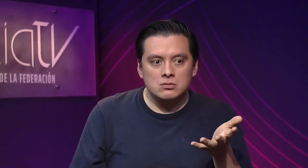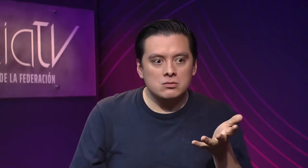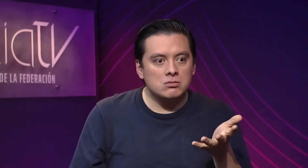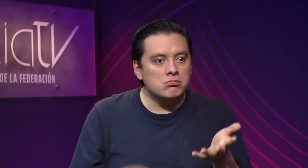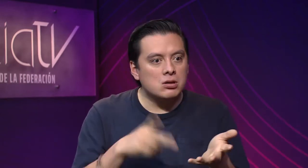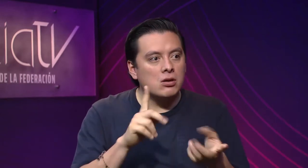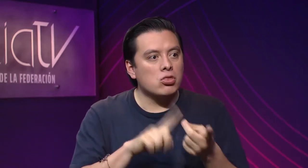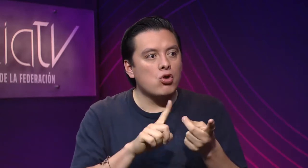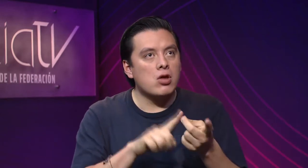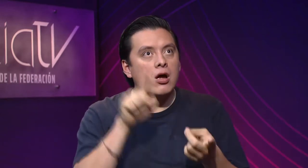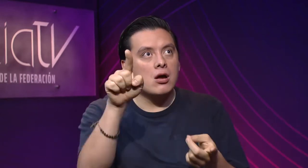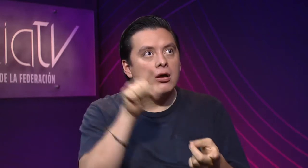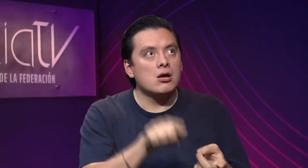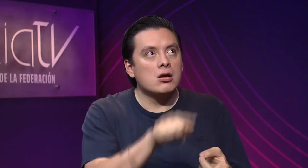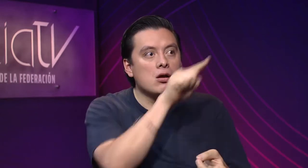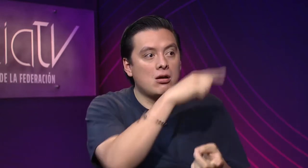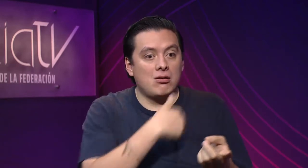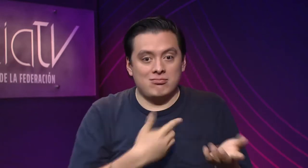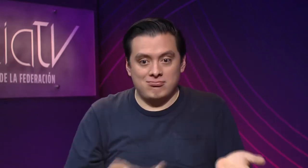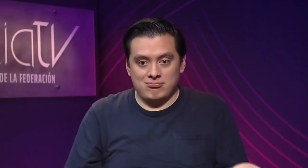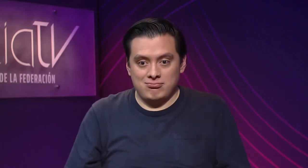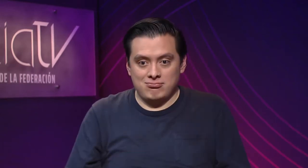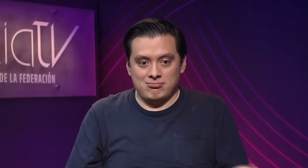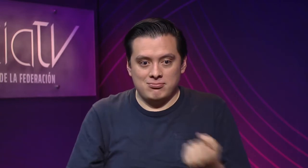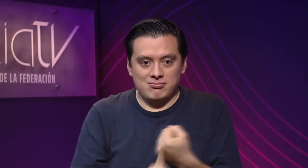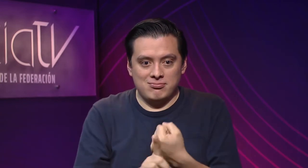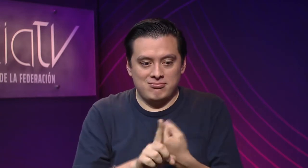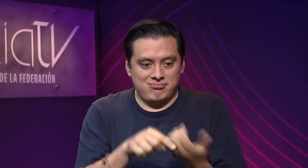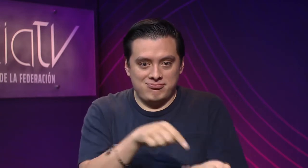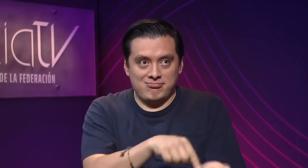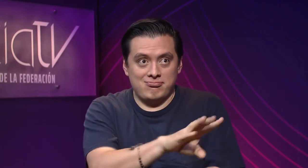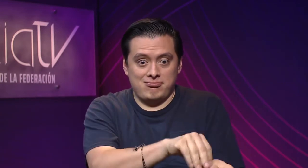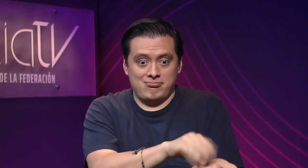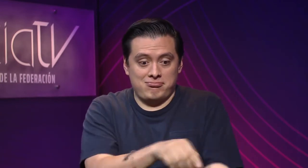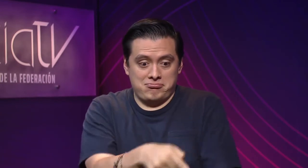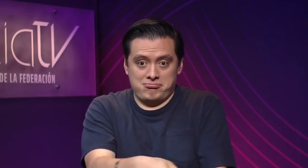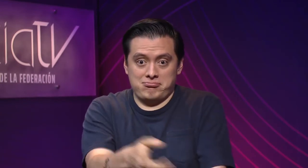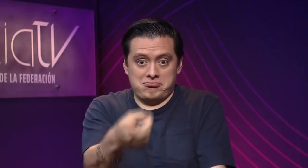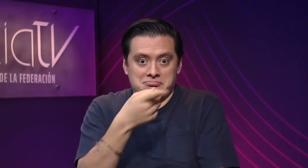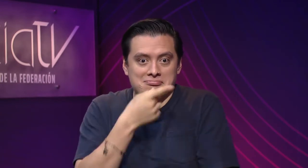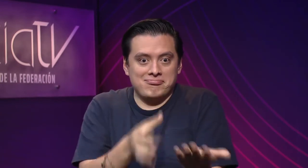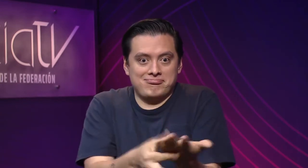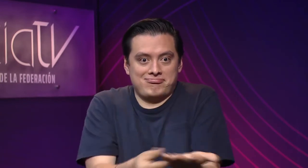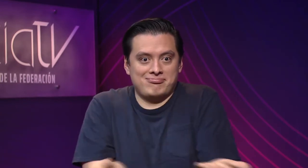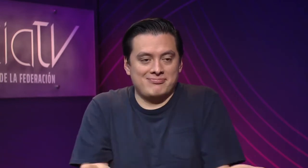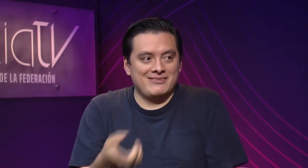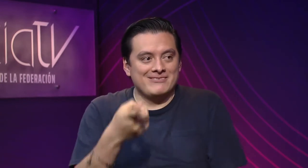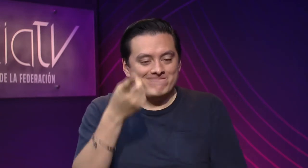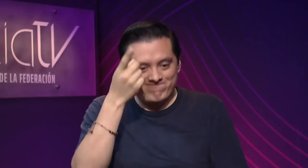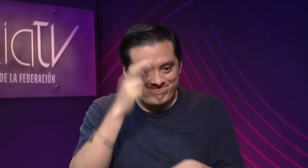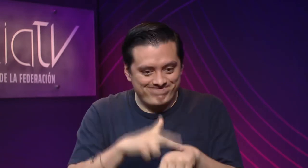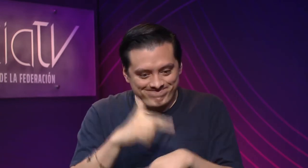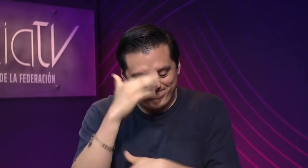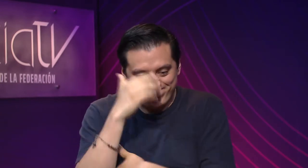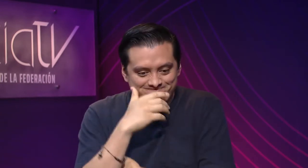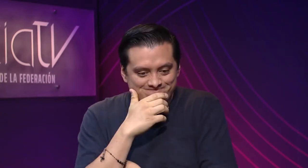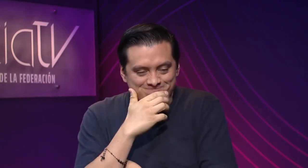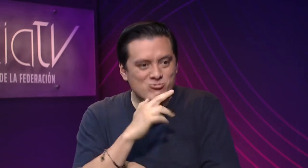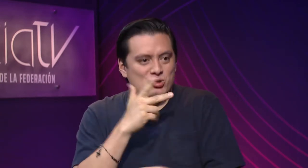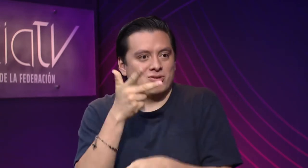toda la clase la dieron con las indicaciones en el pizarrón. Tú no vas a entender qué se estaba diciendo, cómo se estaba diciendo. Y si tú no lo entendiste, imagínate